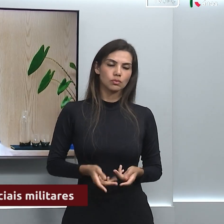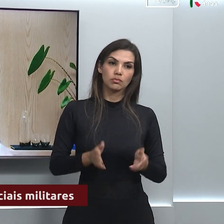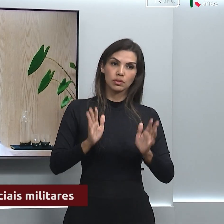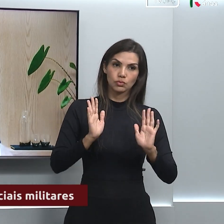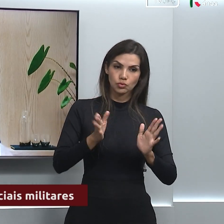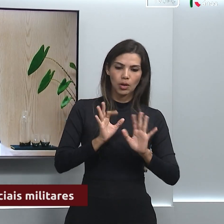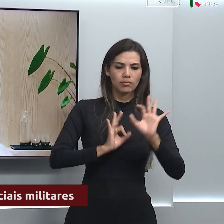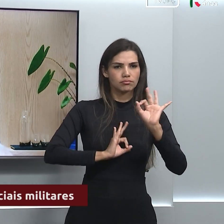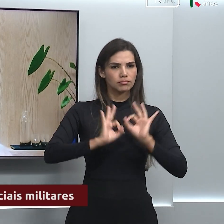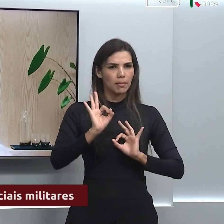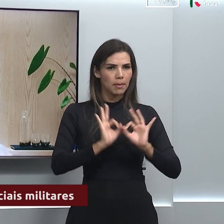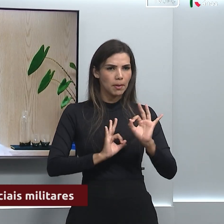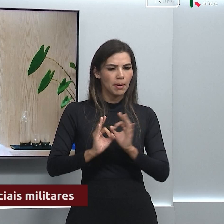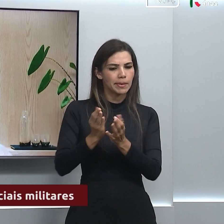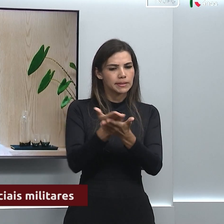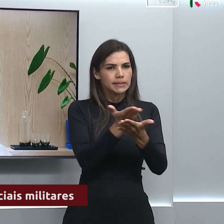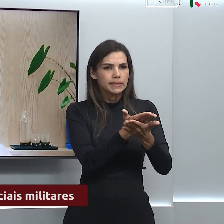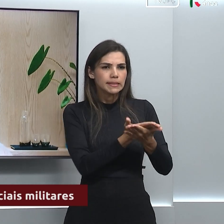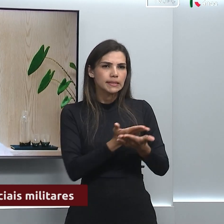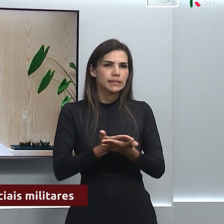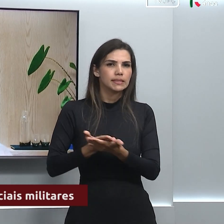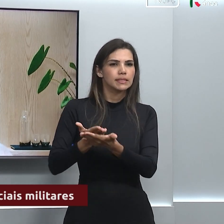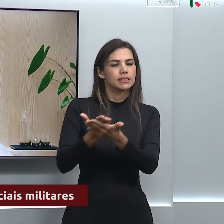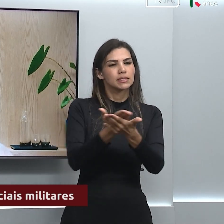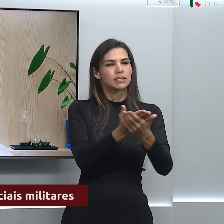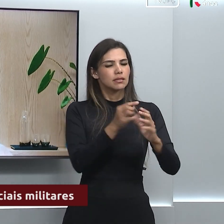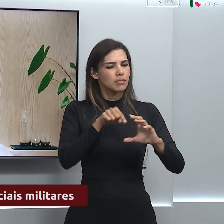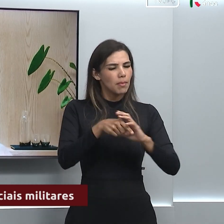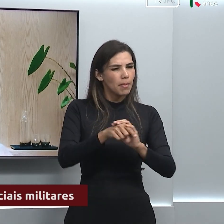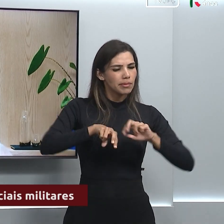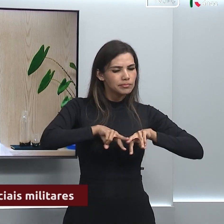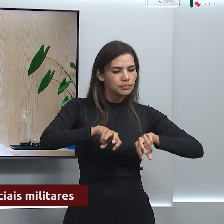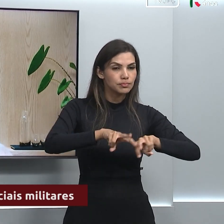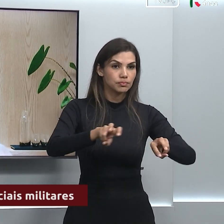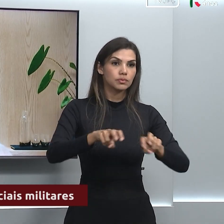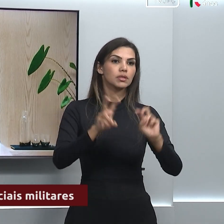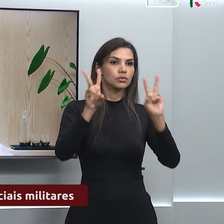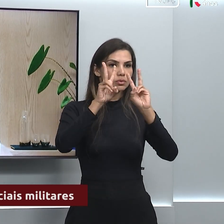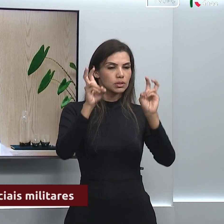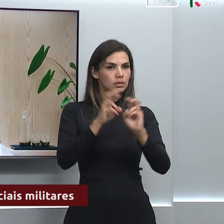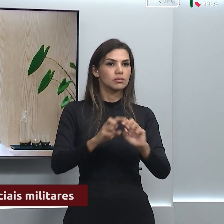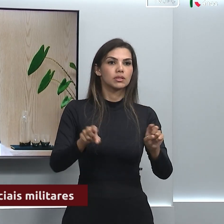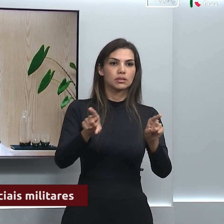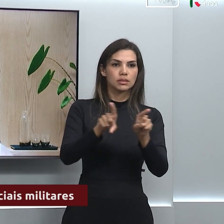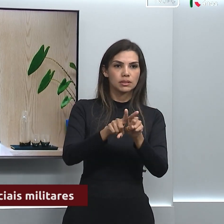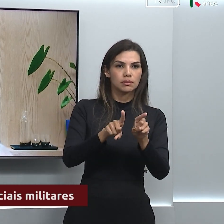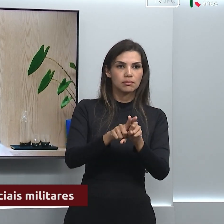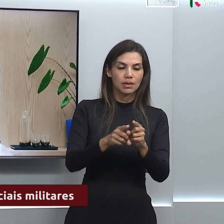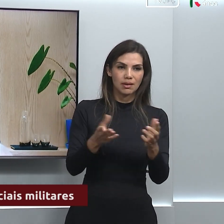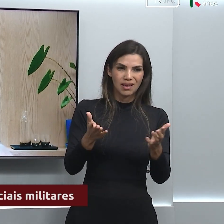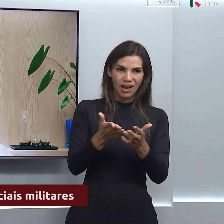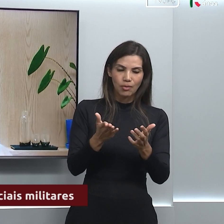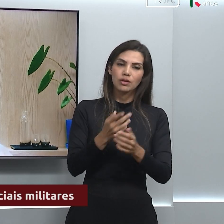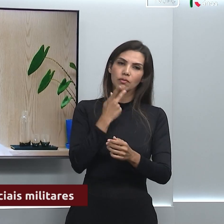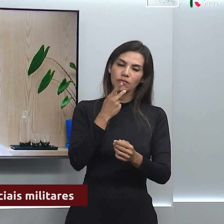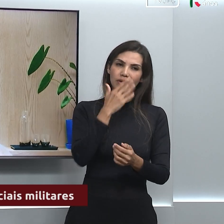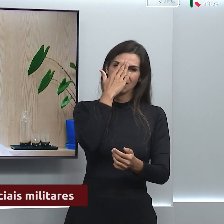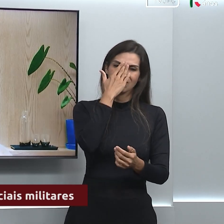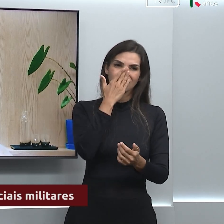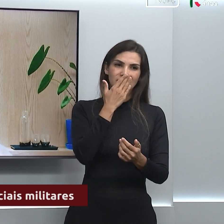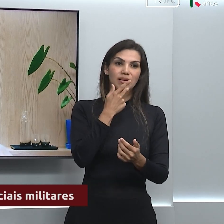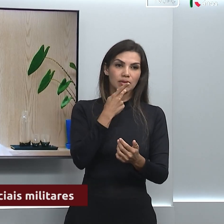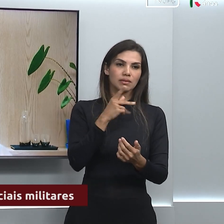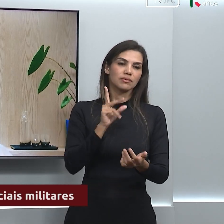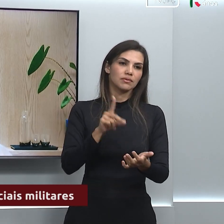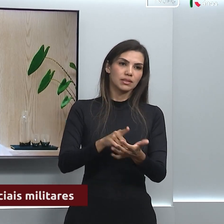ONU já elaborou diversos estudos sobre o tema, mas também outros organismos. E agora, eu te confesso que eu não vou conseguir me lembrar